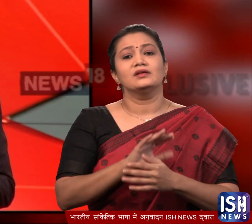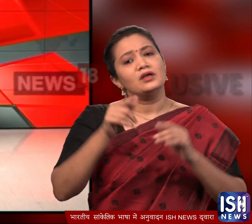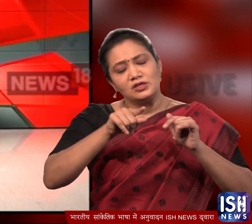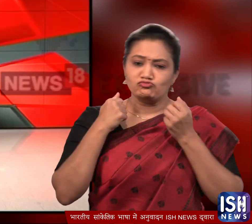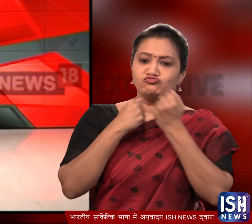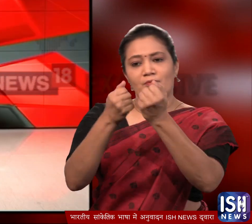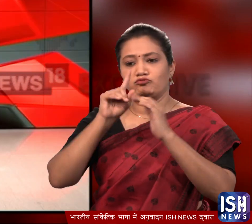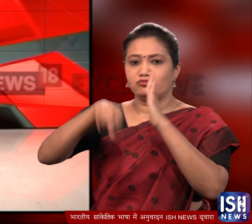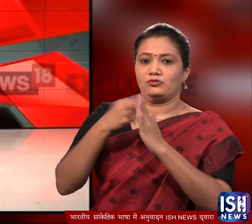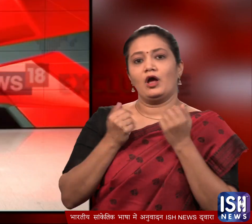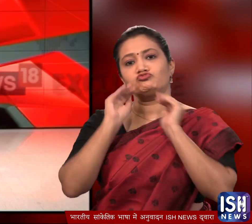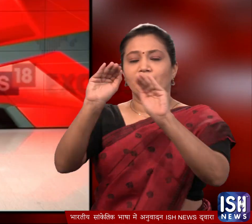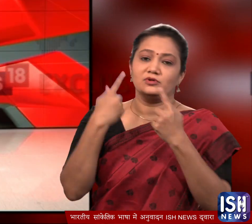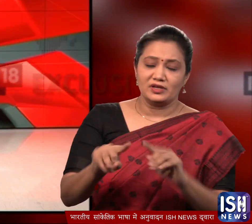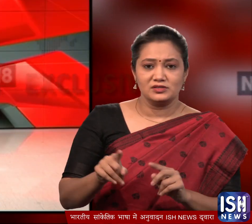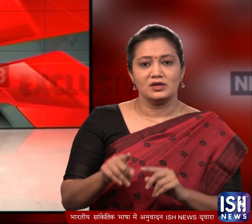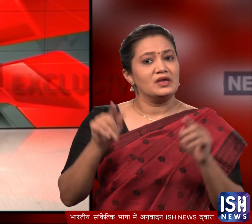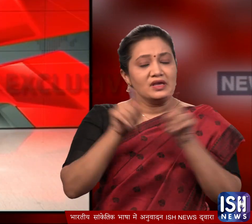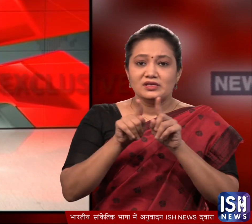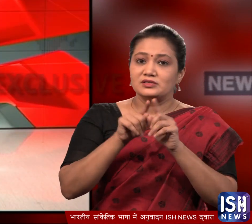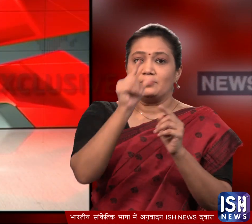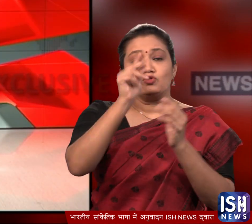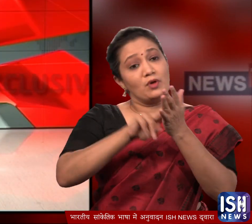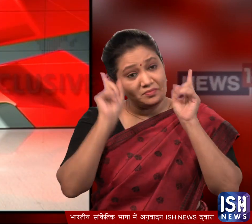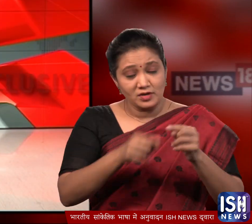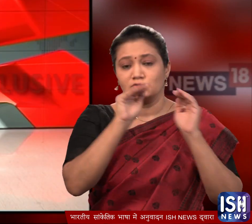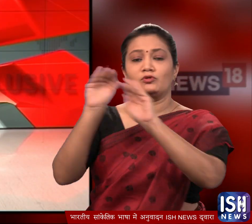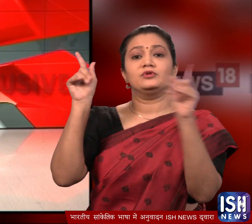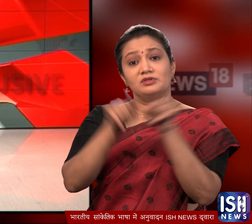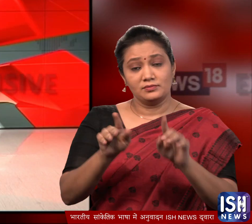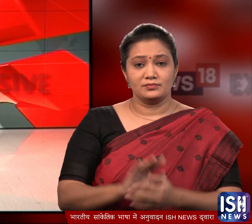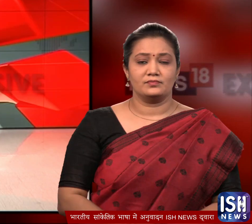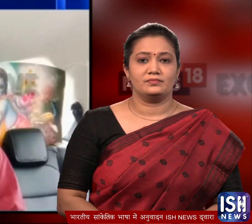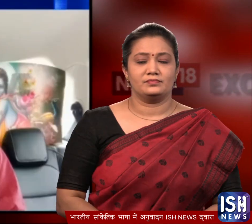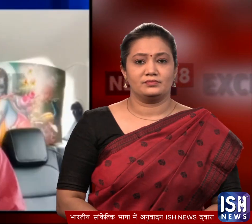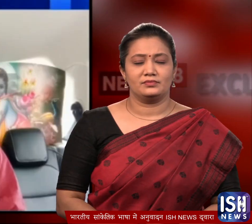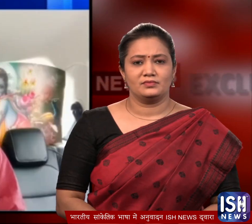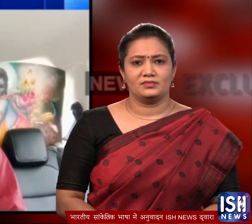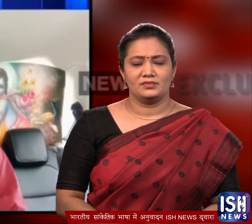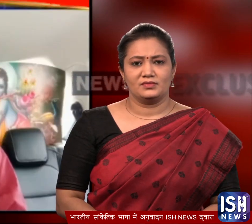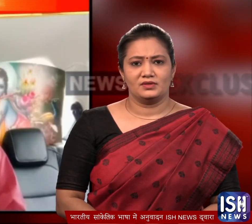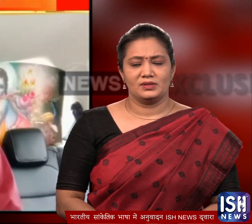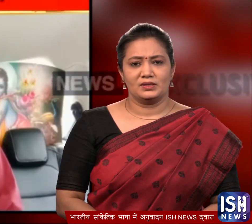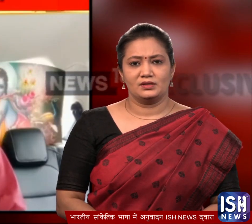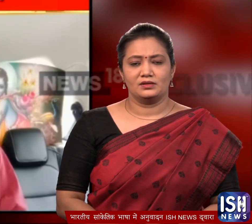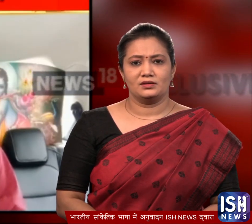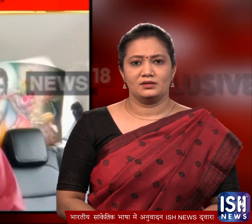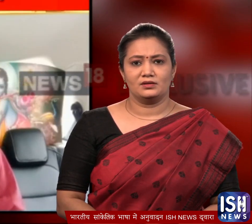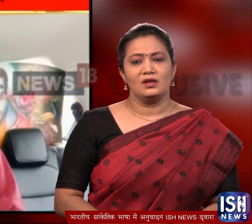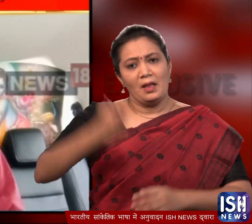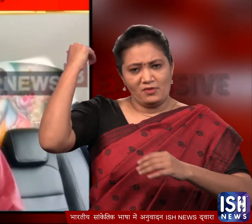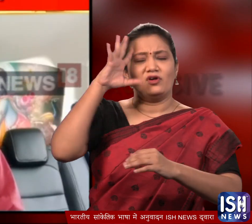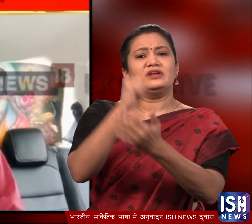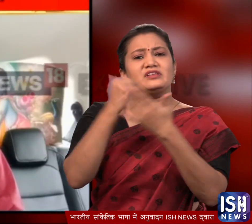सरकार के इस फैसले का खुलकर समर्थन किया और संयुक्त राष्ट्र से भी ऐसा ही फैसला करने की अपील कर डाली। विश्व के अनेक देश पहले